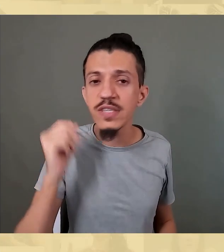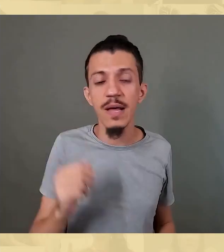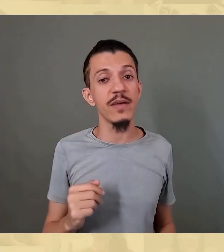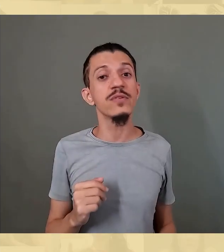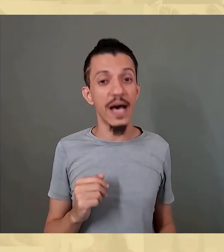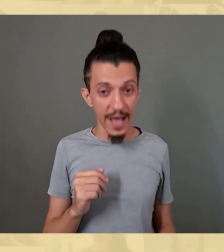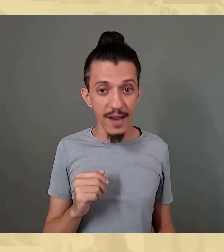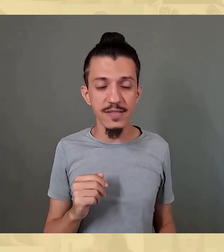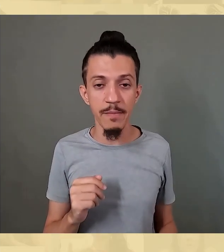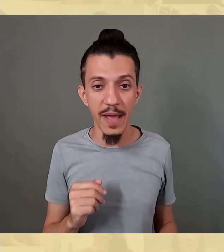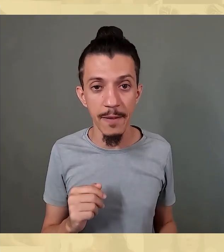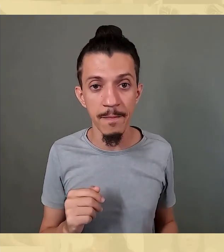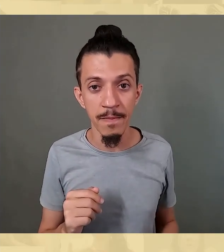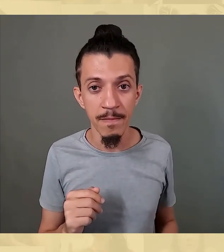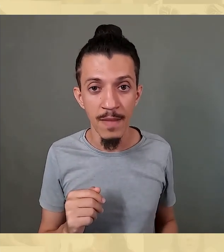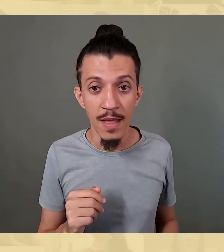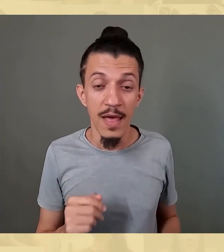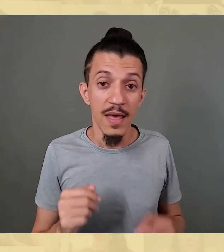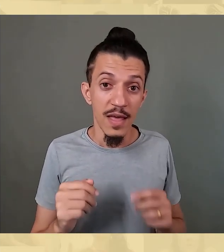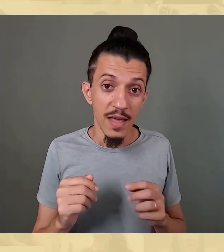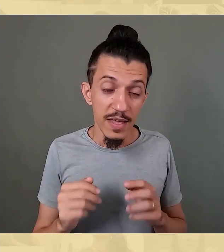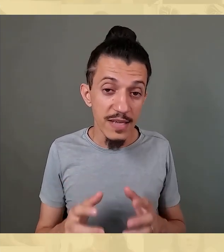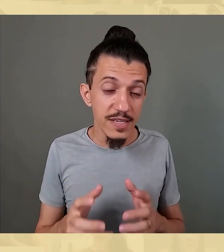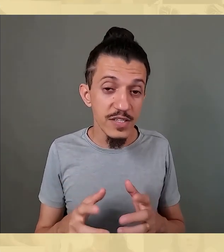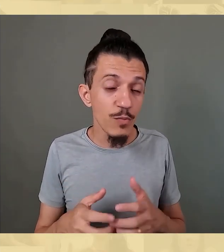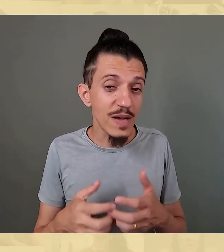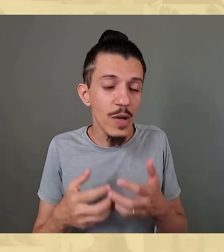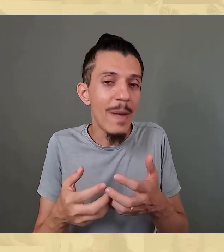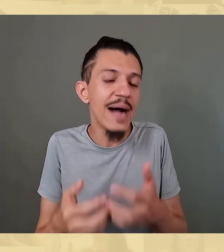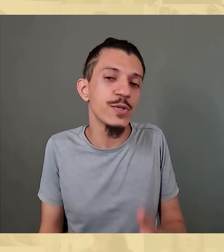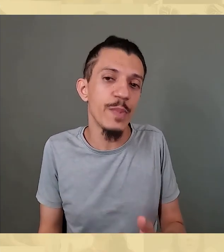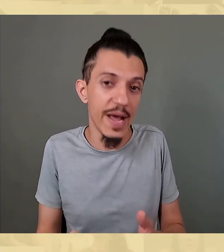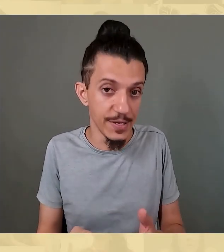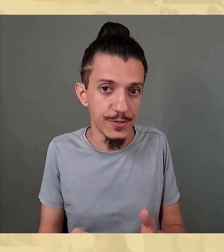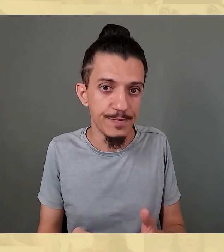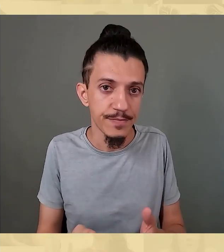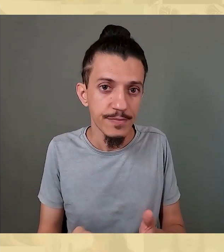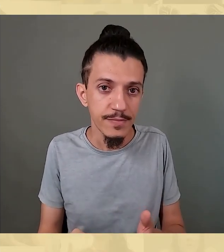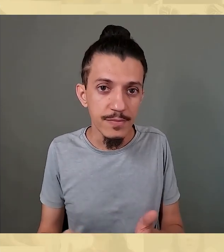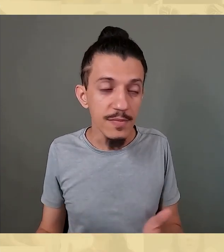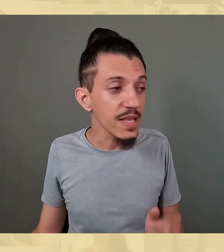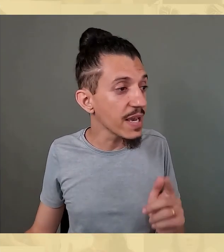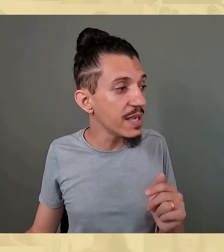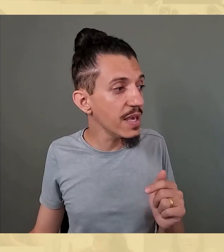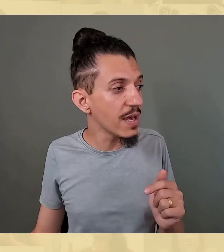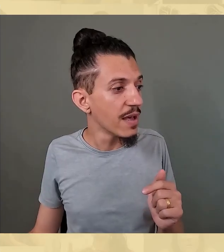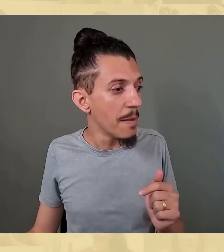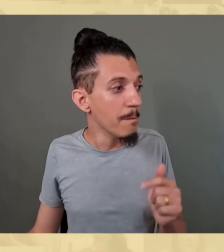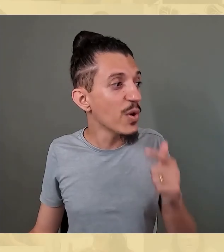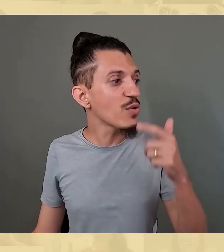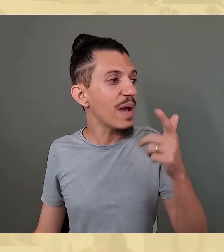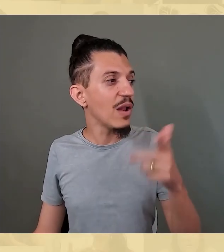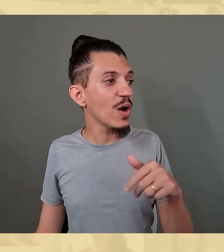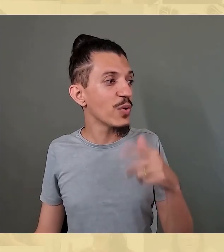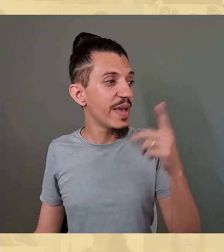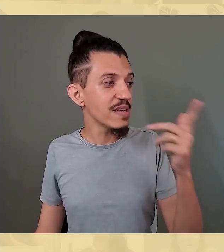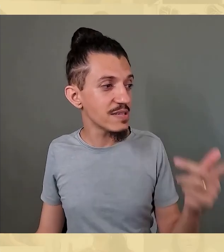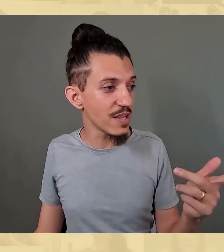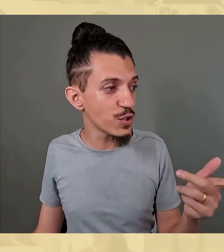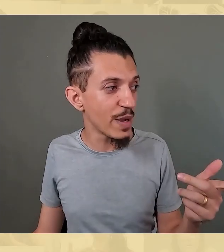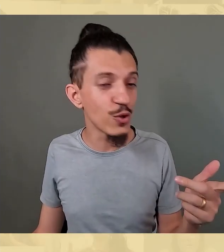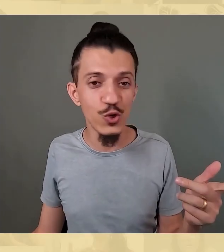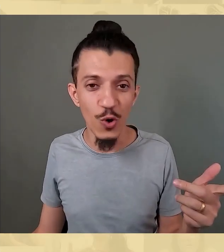você saber usar elas também. E existe um passo a passo para isso. E aqui, muito melhor do que